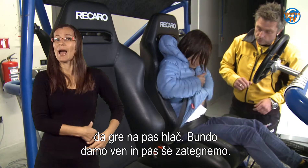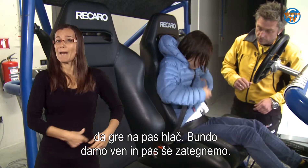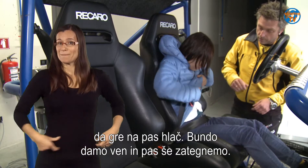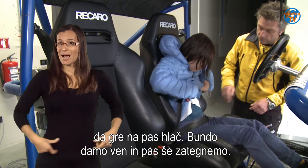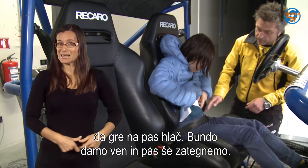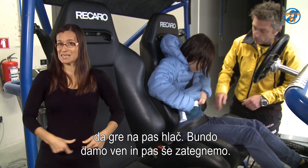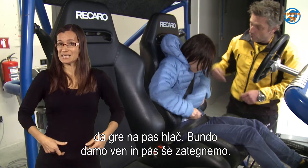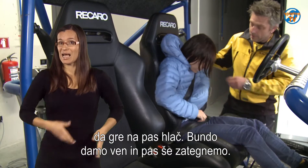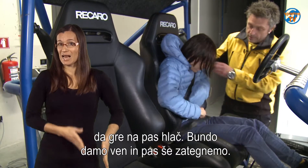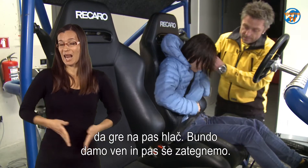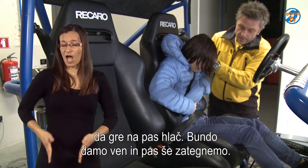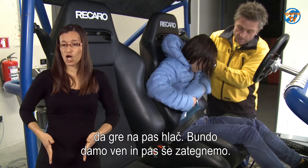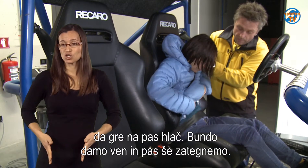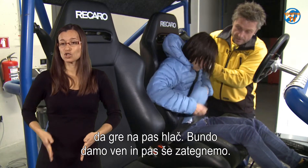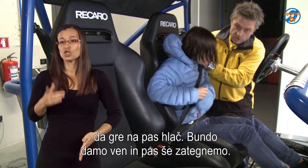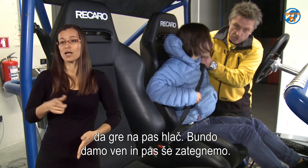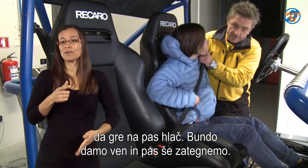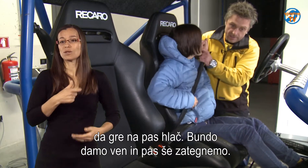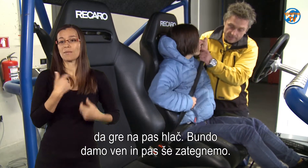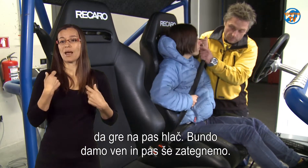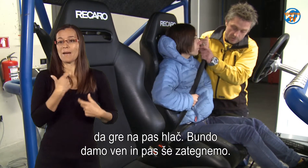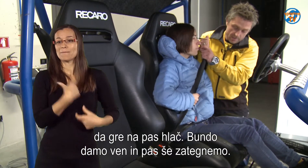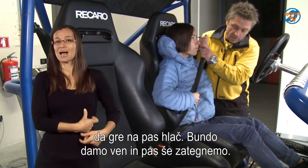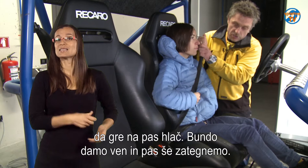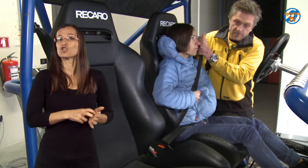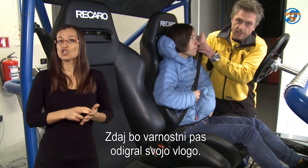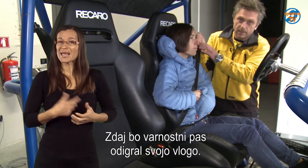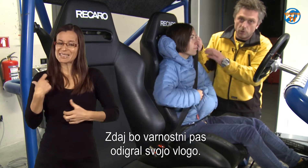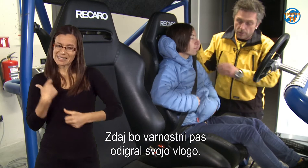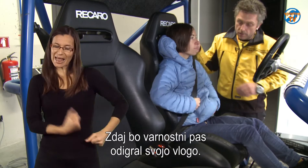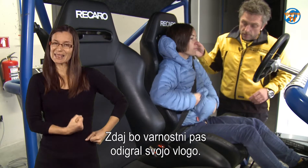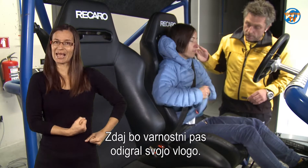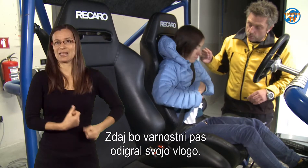pravi bundo damo ven, tako, in zdaj pas še zategnemo.